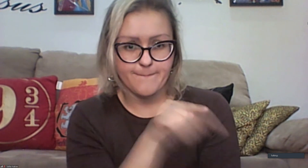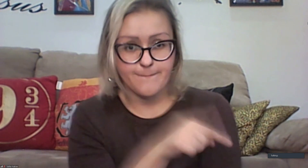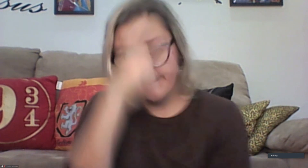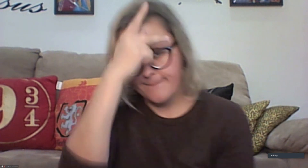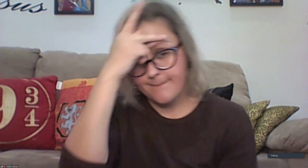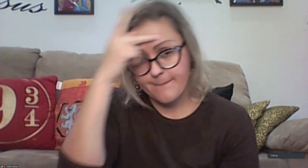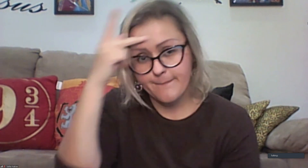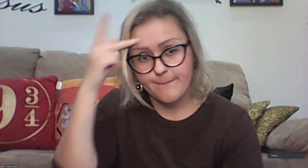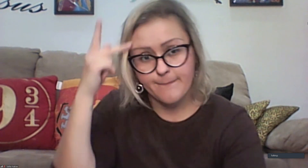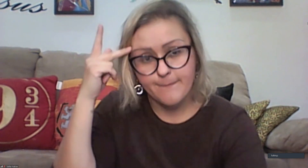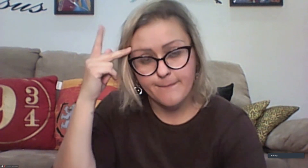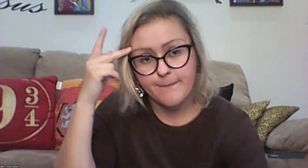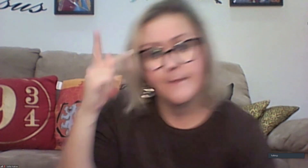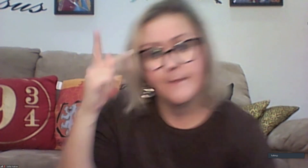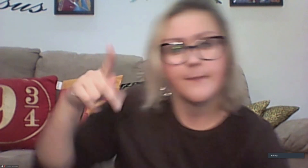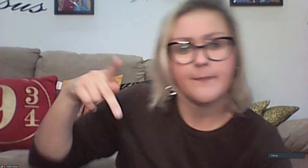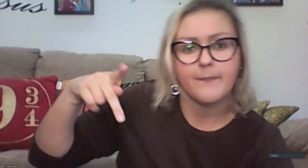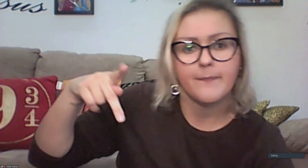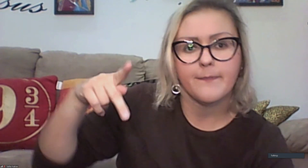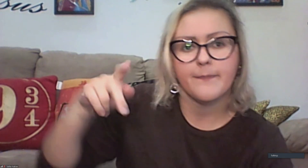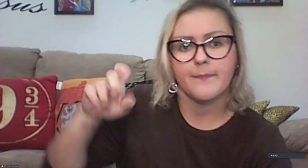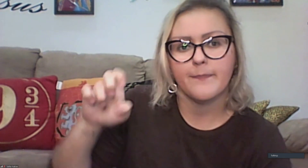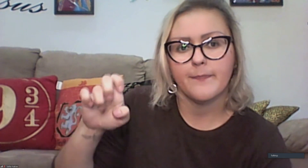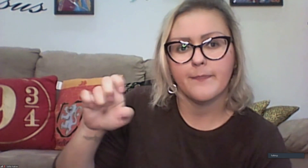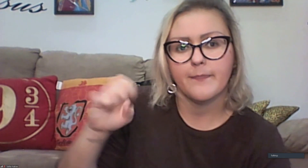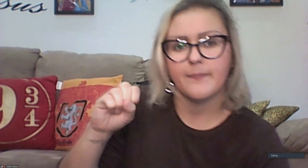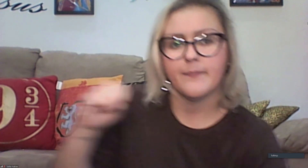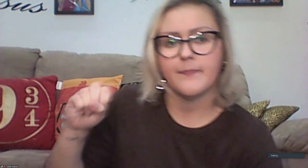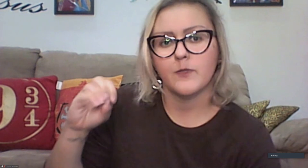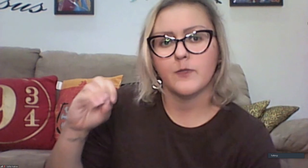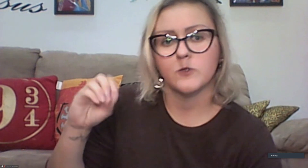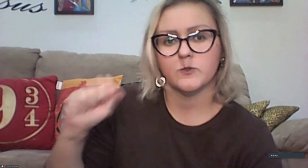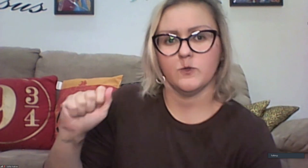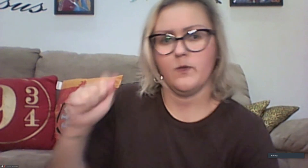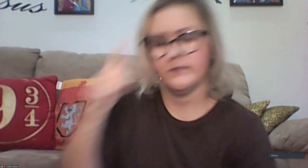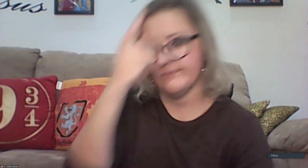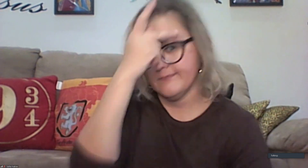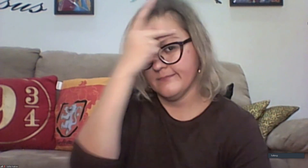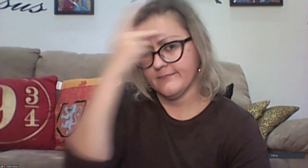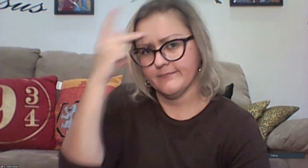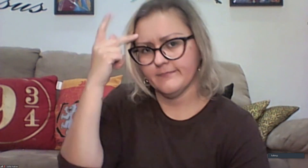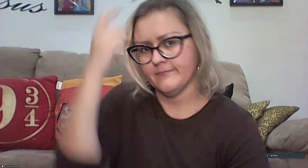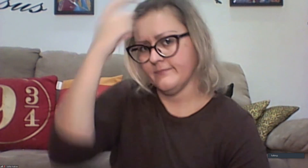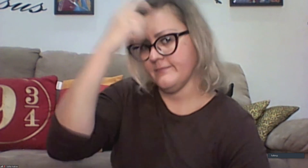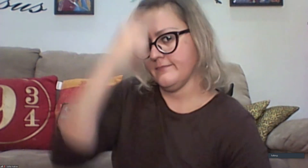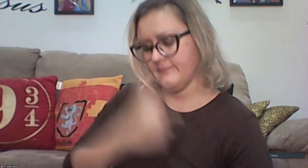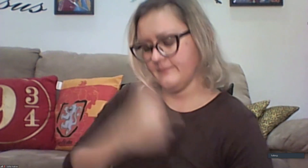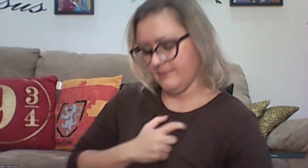o surdo, essa pessoa surda dentro da escola? A pessoa surda.